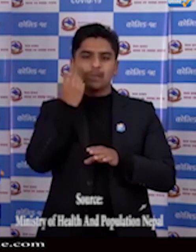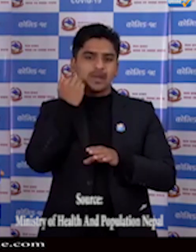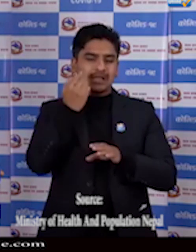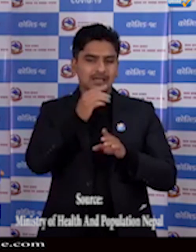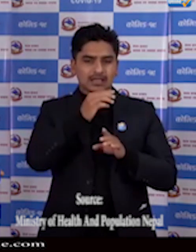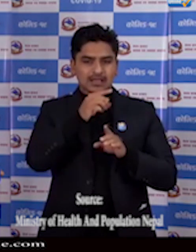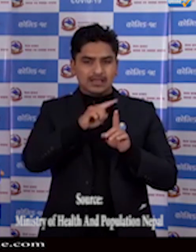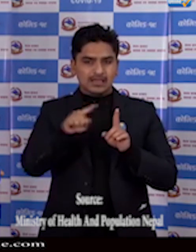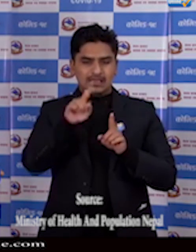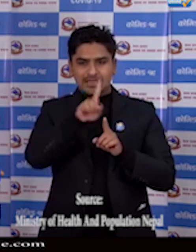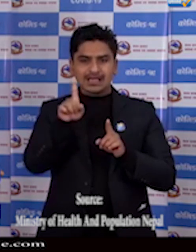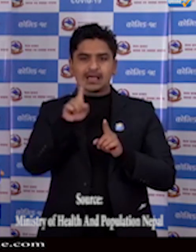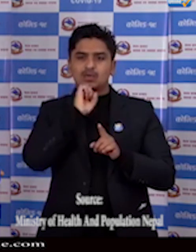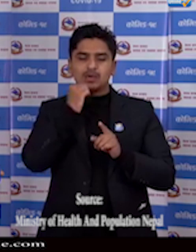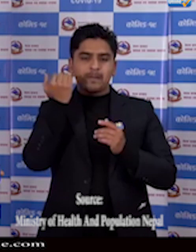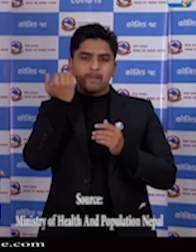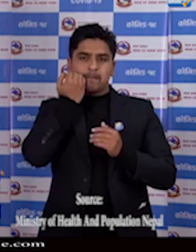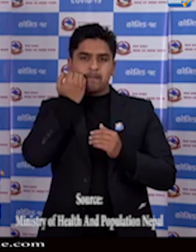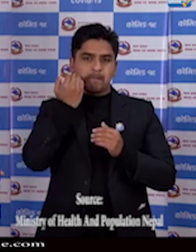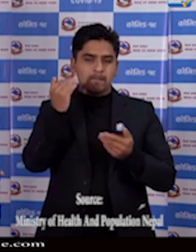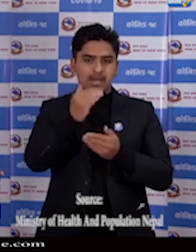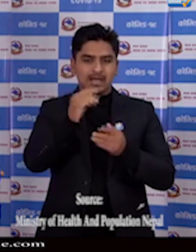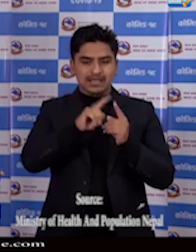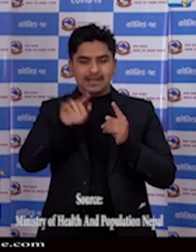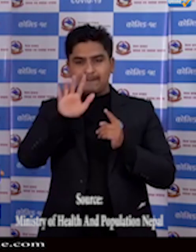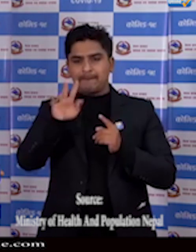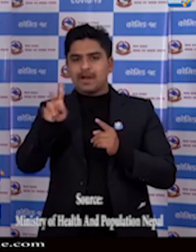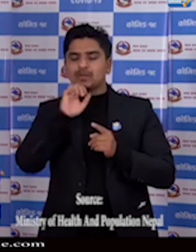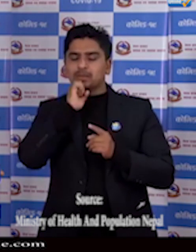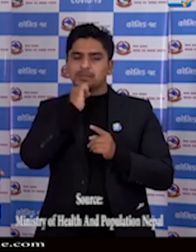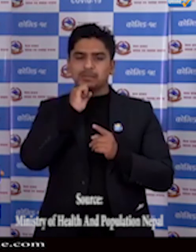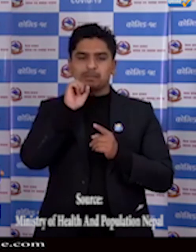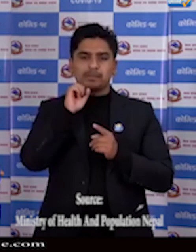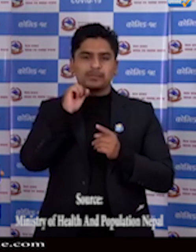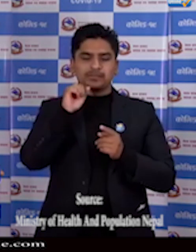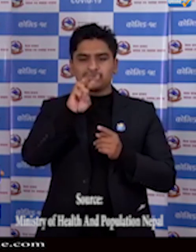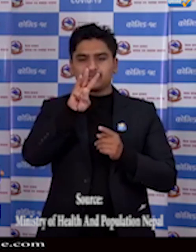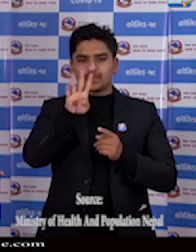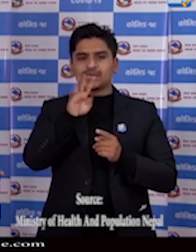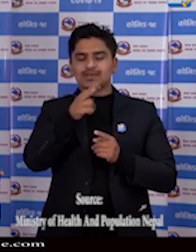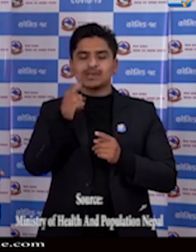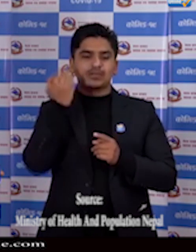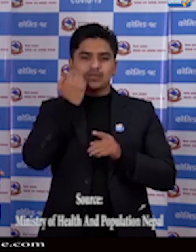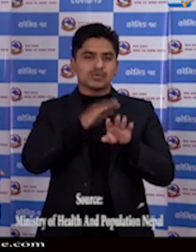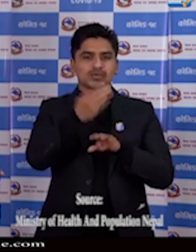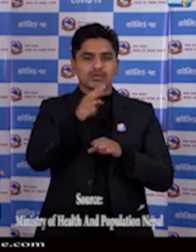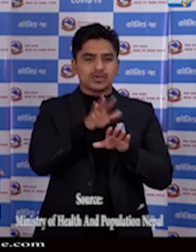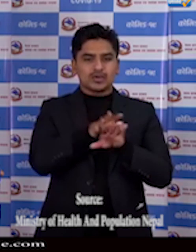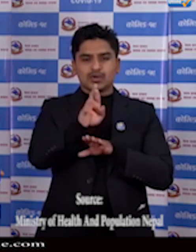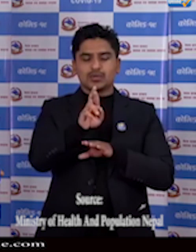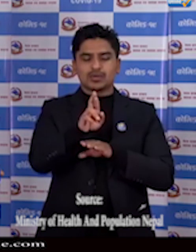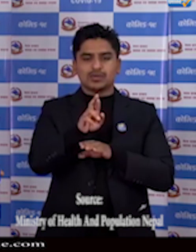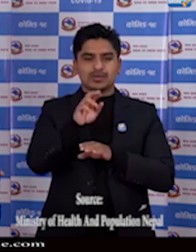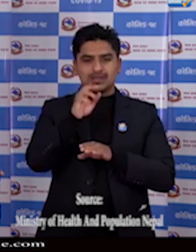र 11 वर्षीय बालक देखि 52 वर्ष उमेरसम्मका 34 जना पुरुषहरू हुनुहुन्छ। त्यसै गरी रौतहट